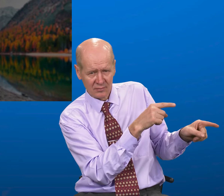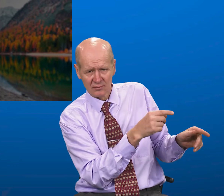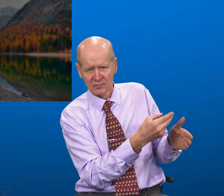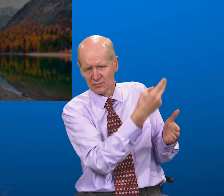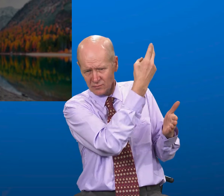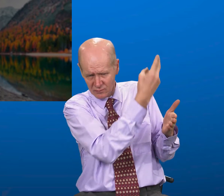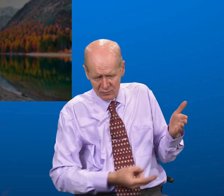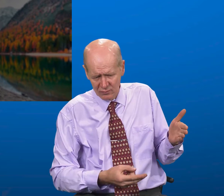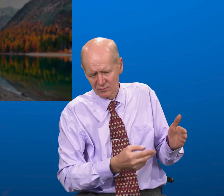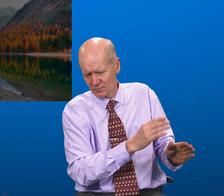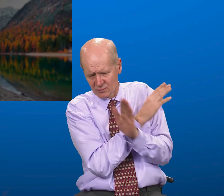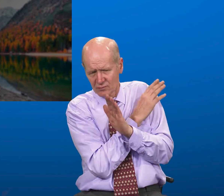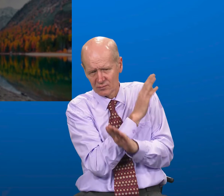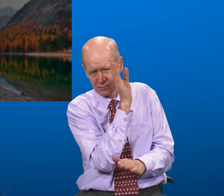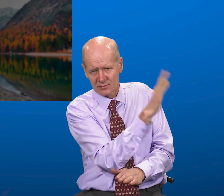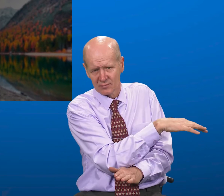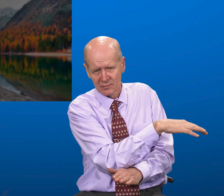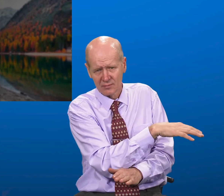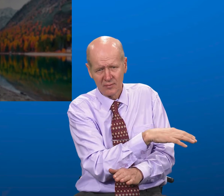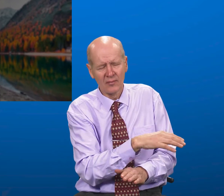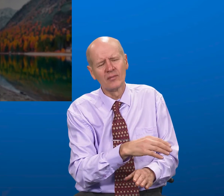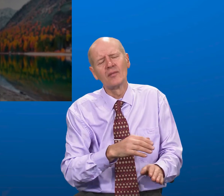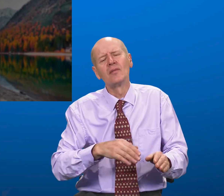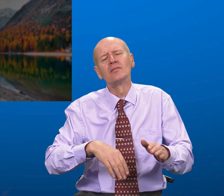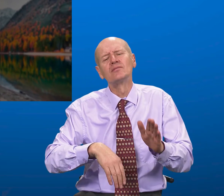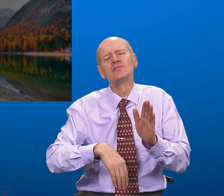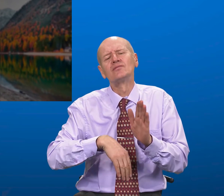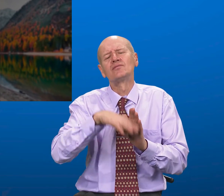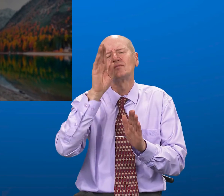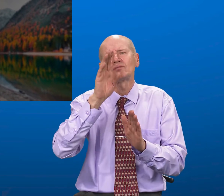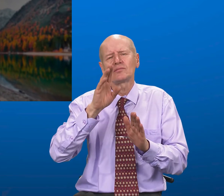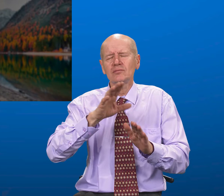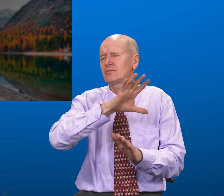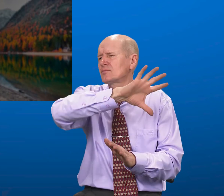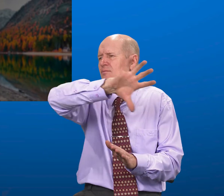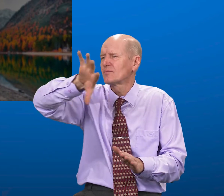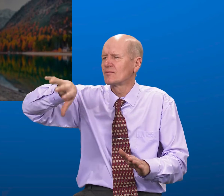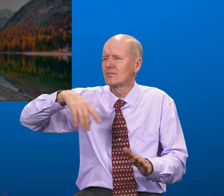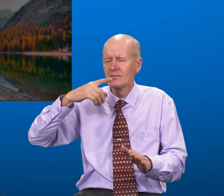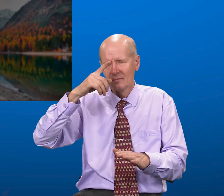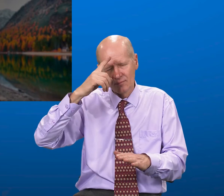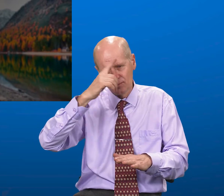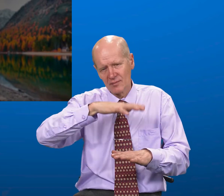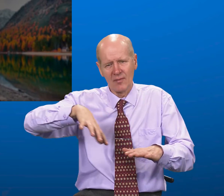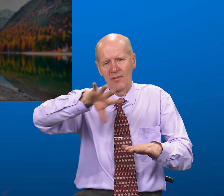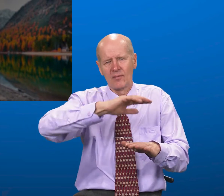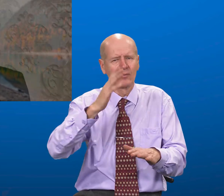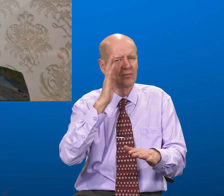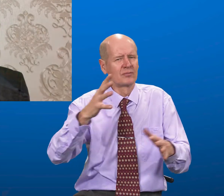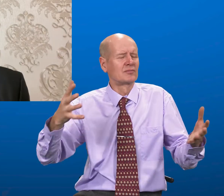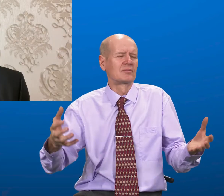один человек умер за людей, нежели чтобы весь народ погиб“».